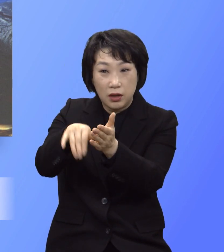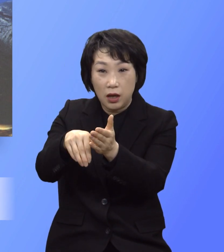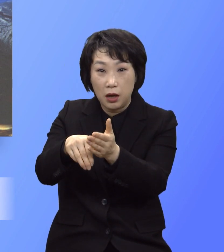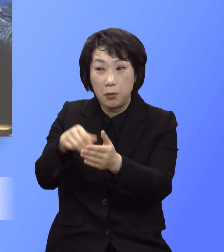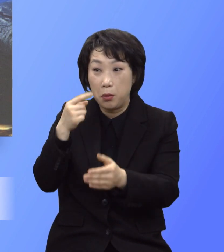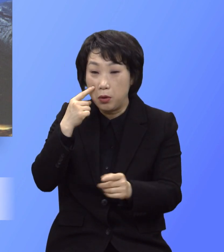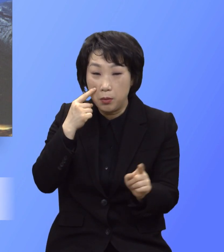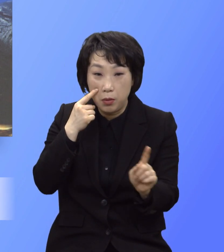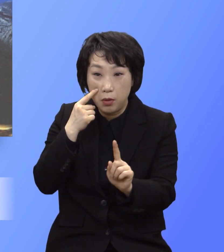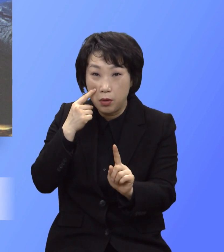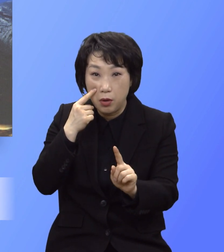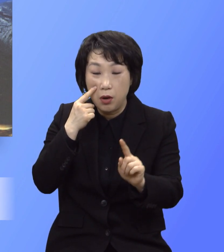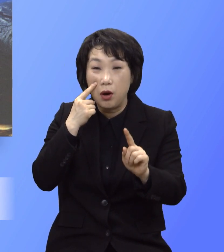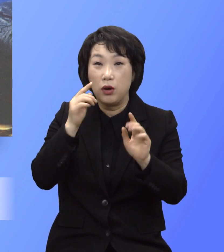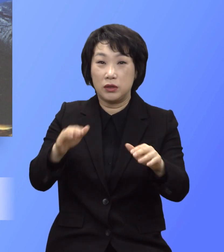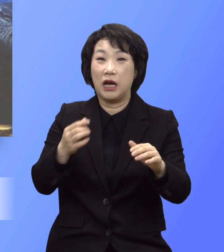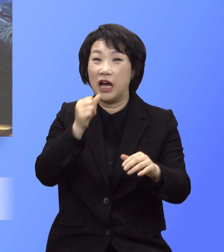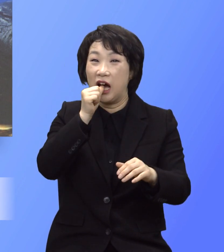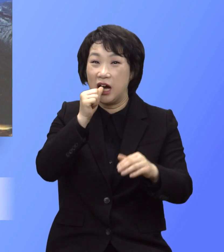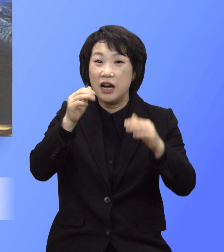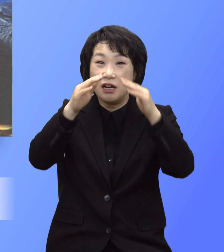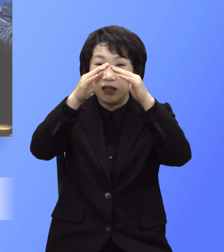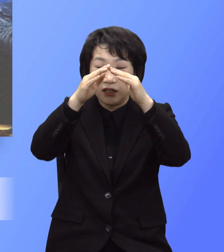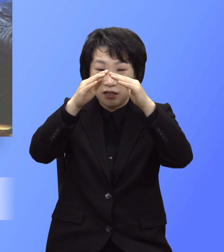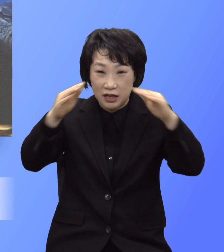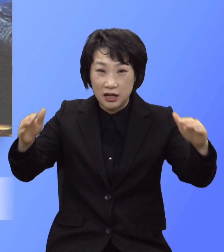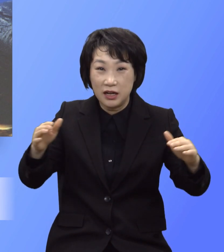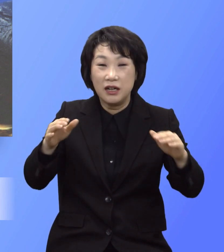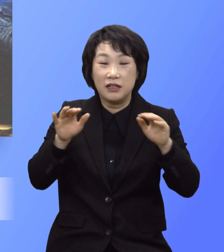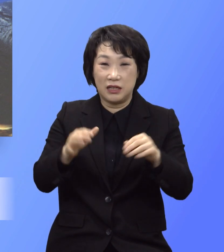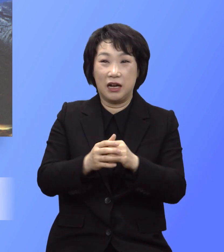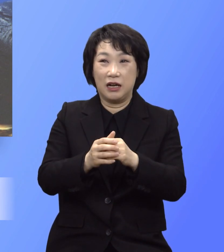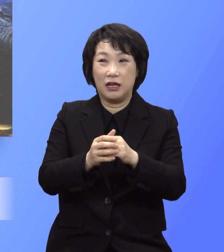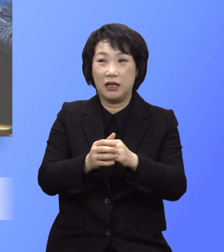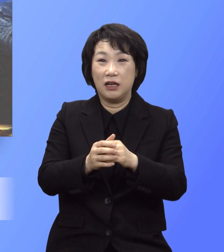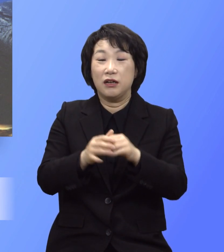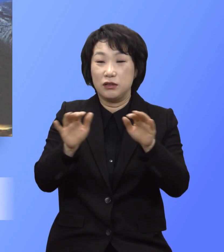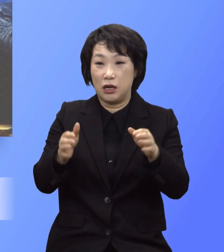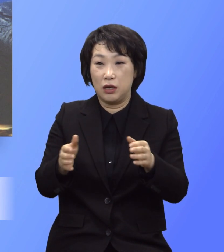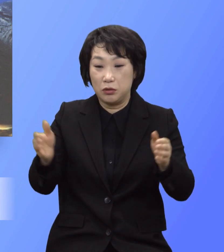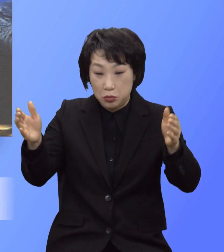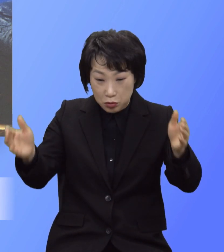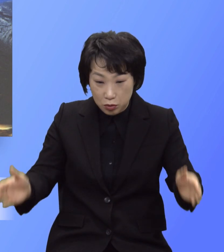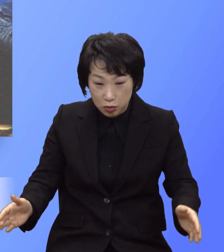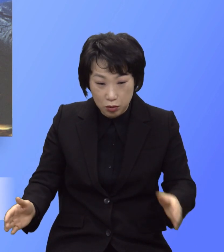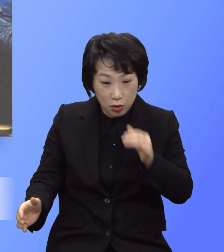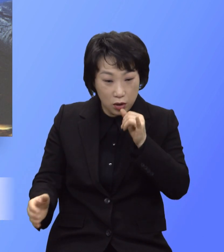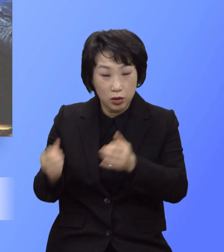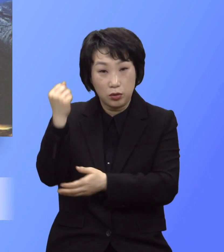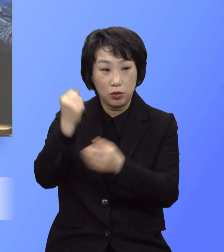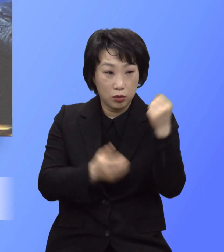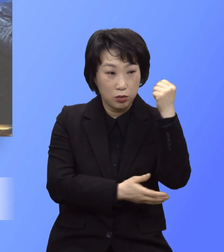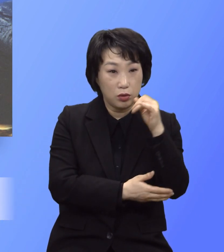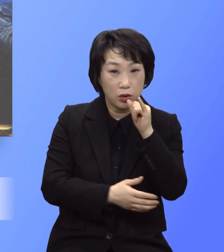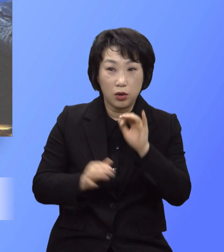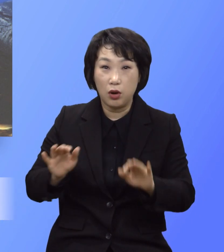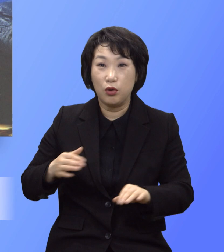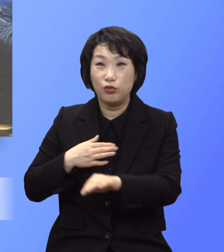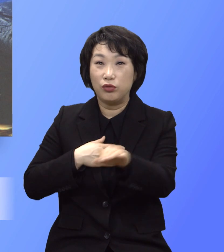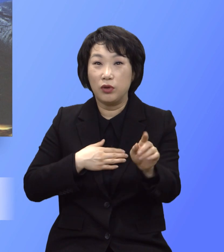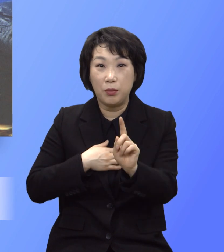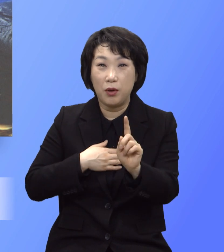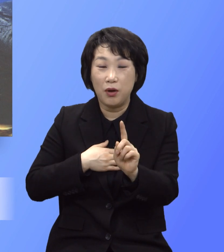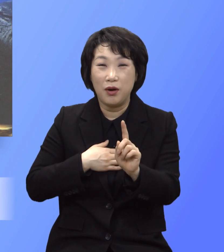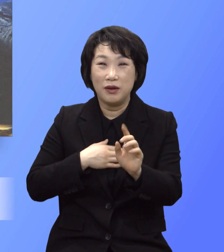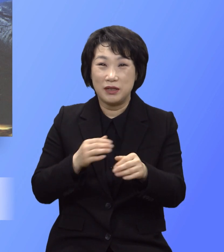양철대기 이렇게 위에다 하나 걸치고 옆에다 놓고 또 우리가 보는